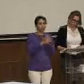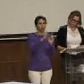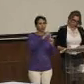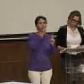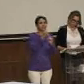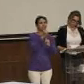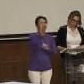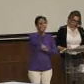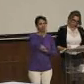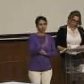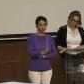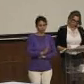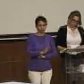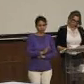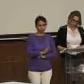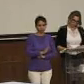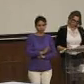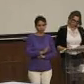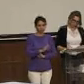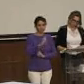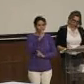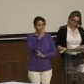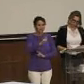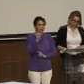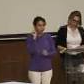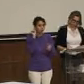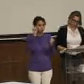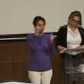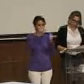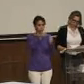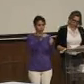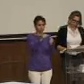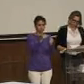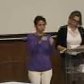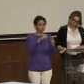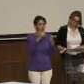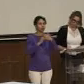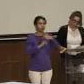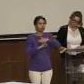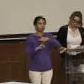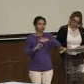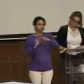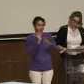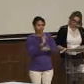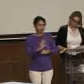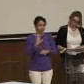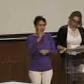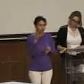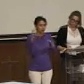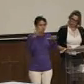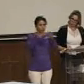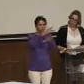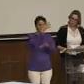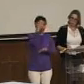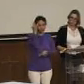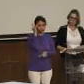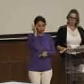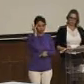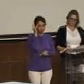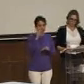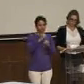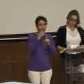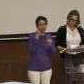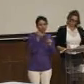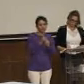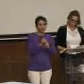população brasileira. Então, esse é o grande objetivo dos institutos federais, é incluir as pessoas na